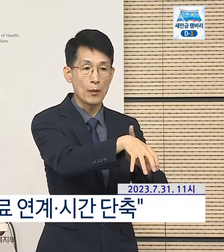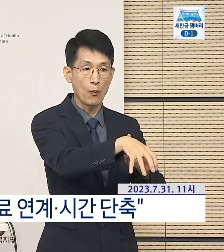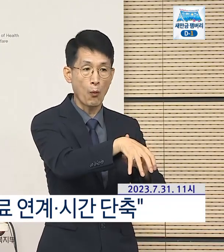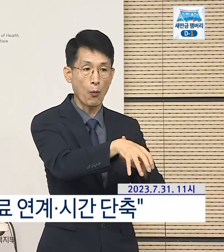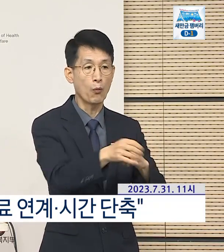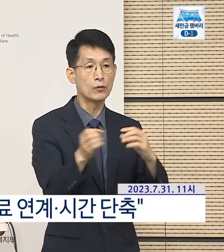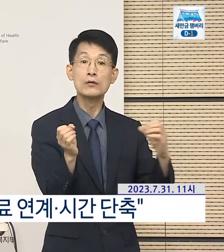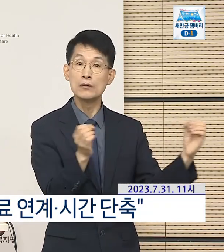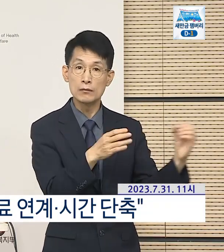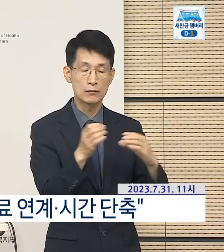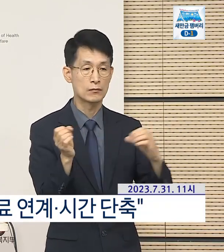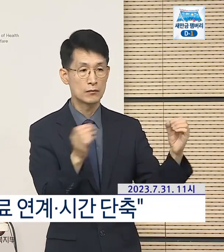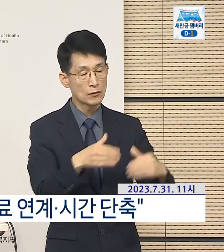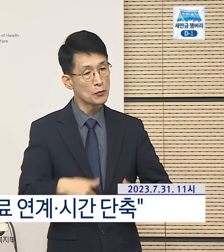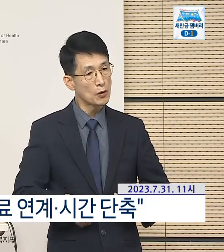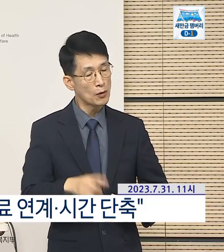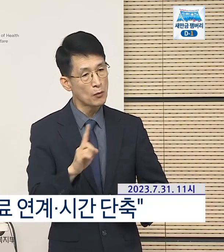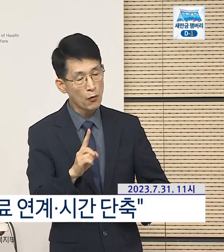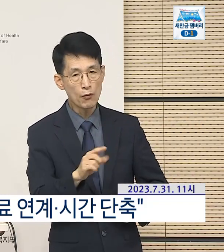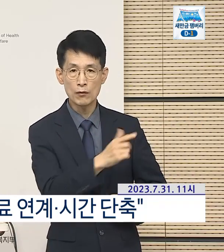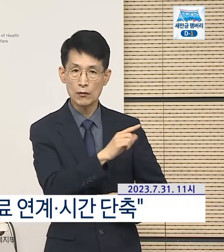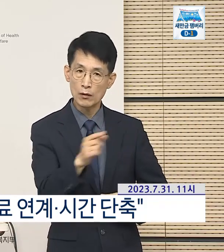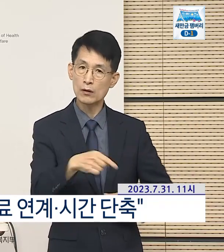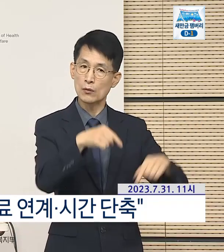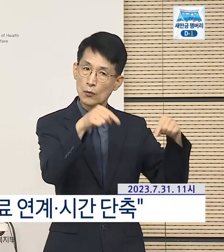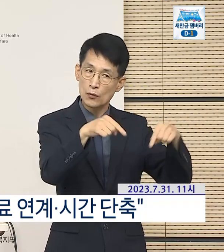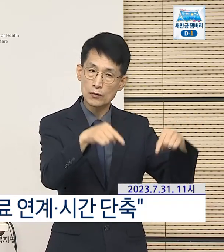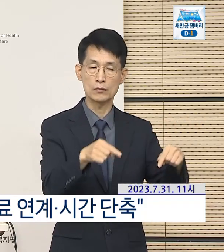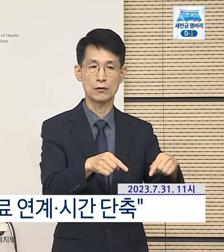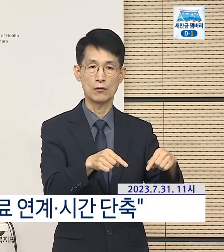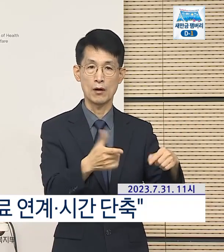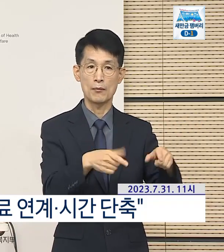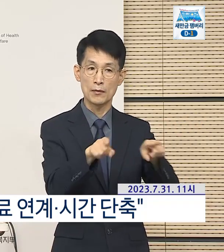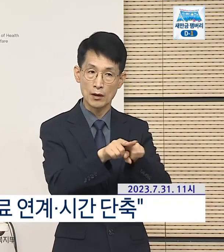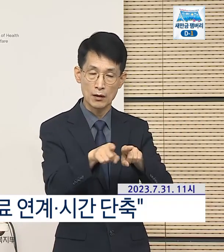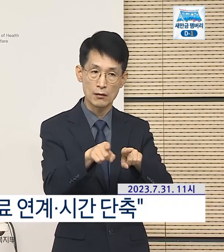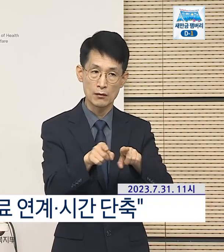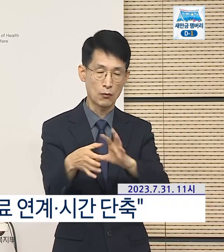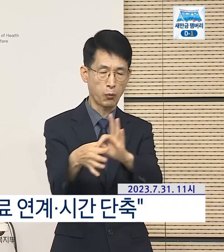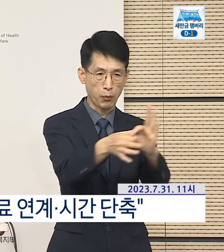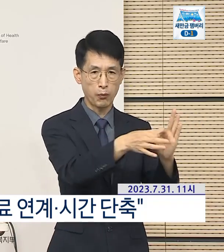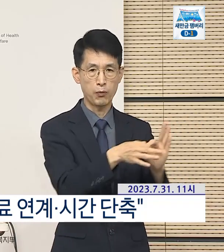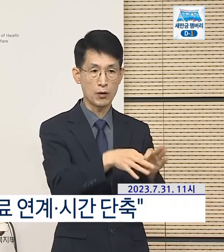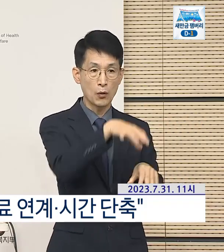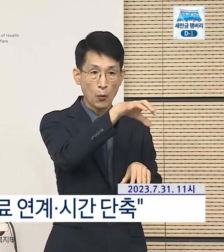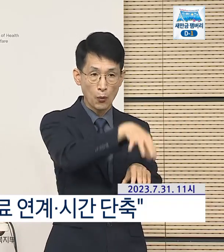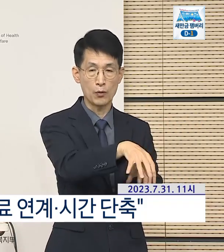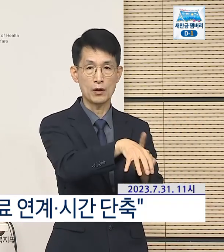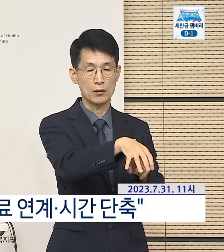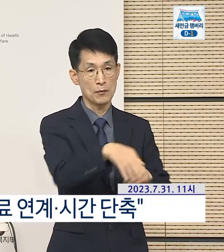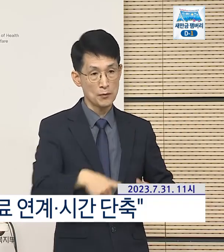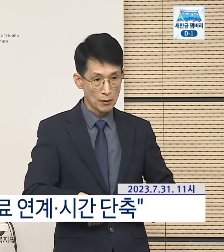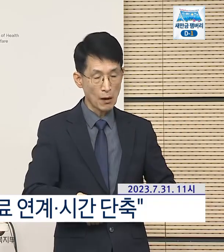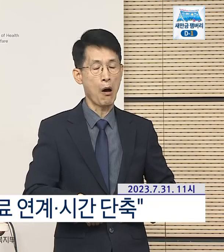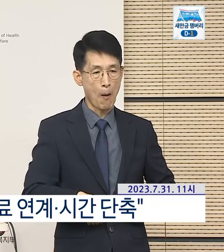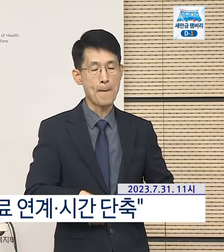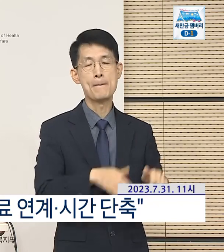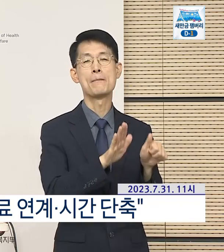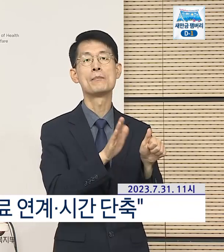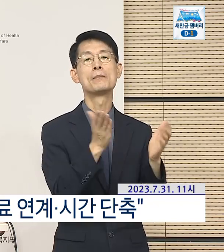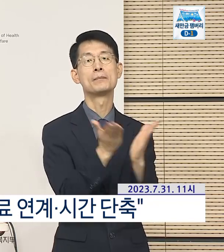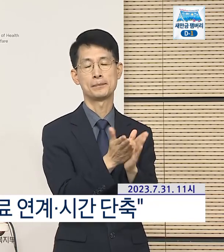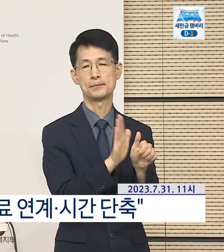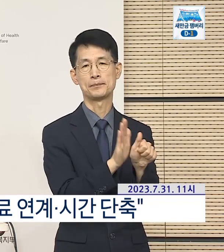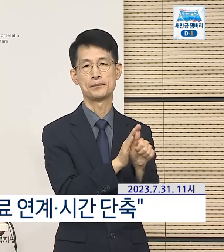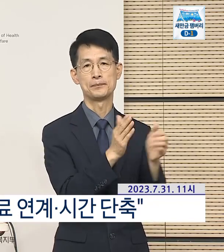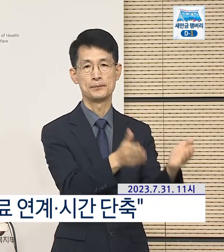소통을 강화하고 다학제 간 협력을 통해 현장 중심의 정책을 구현하겠습니다 근거